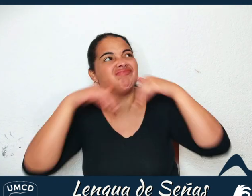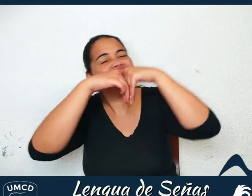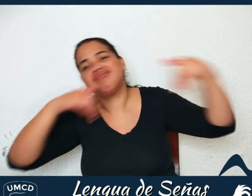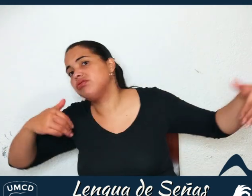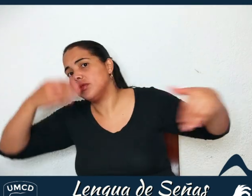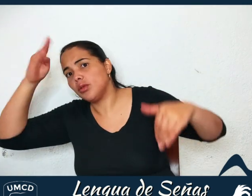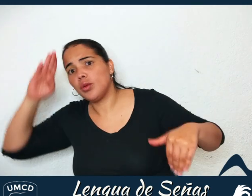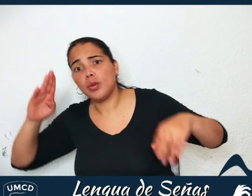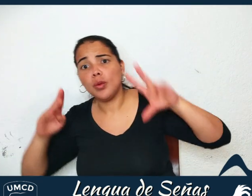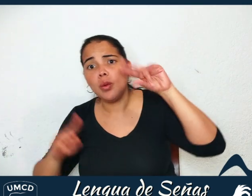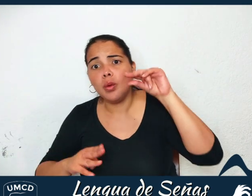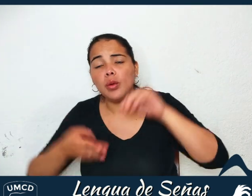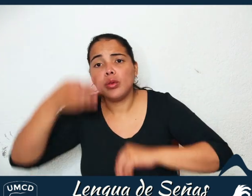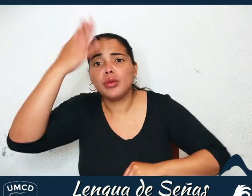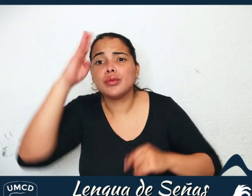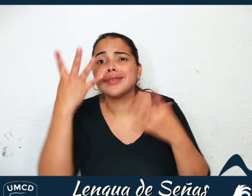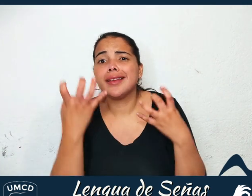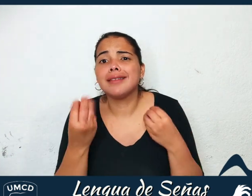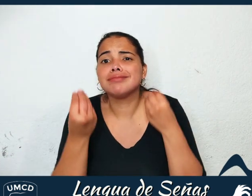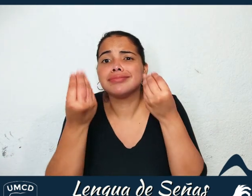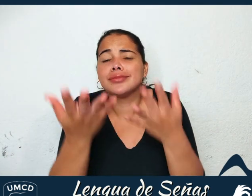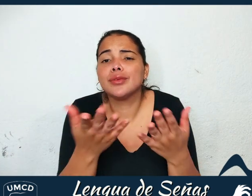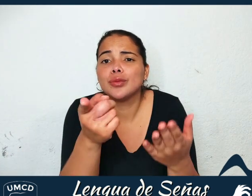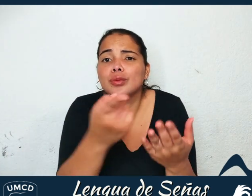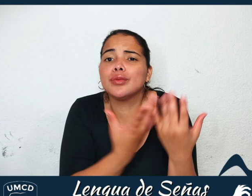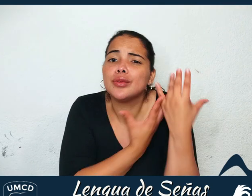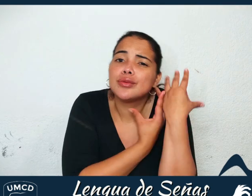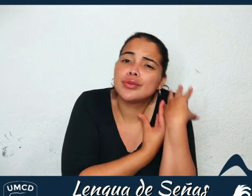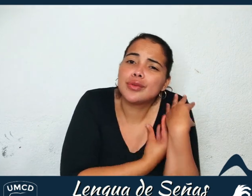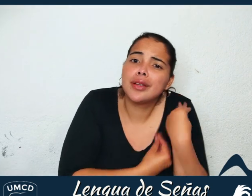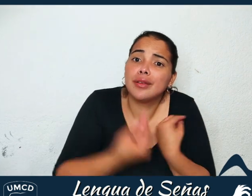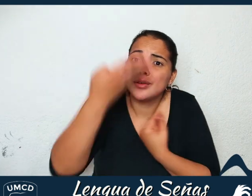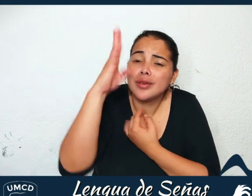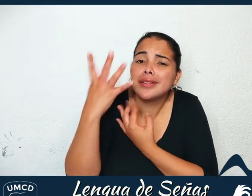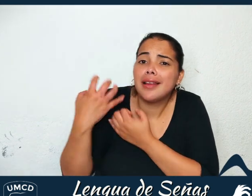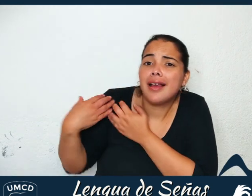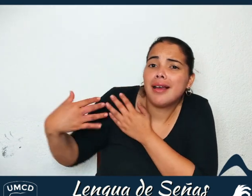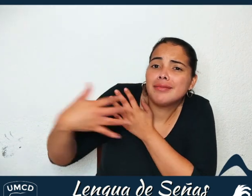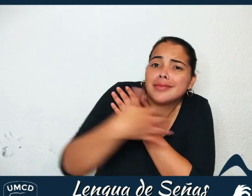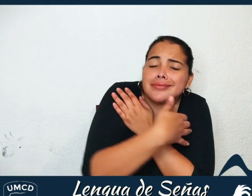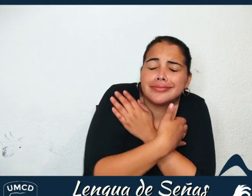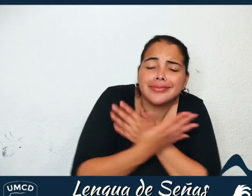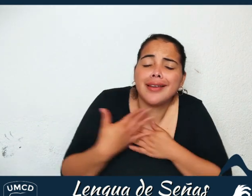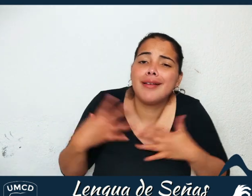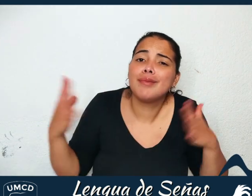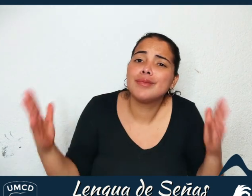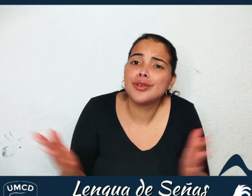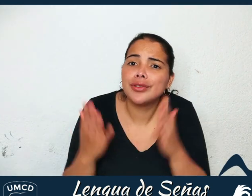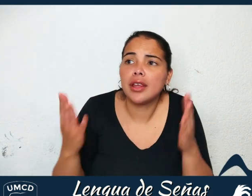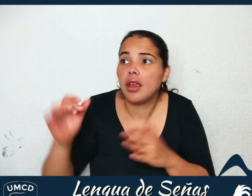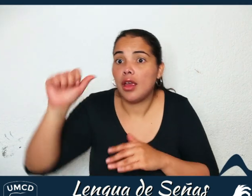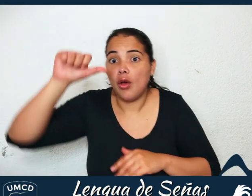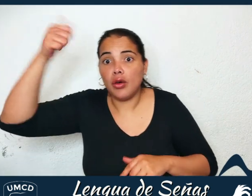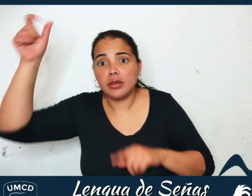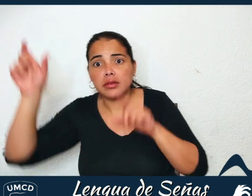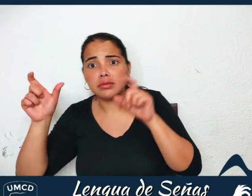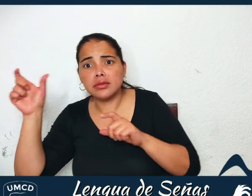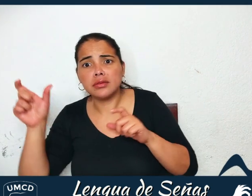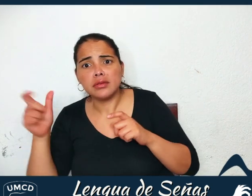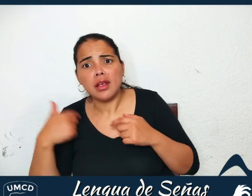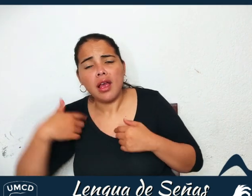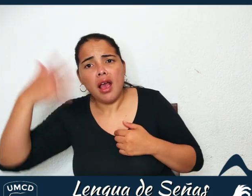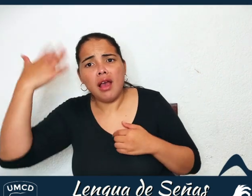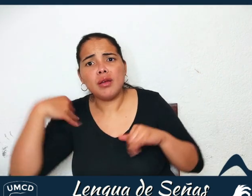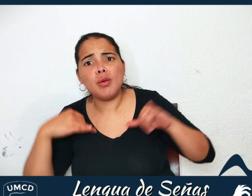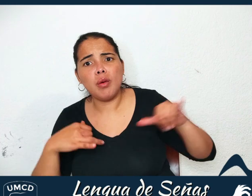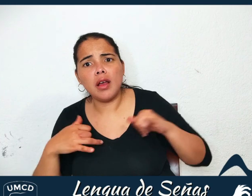podamos ser usados por Dios, Él toma nuestro ejemplo, nuestro testimonio y alienta a otros hermanos